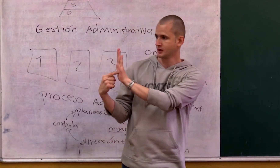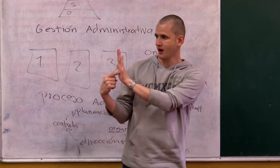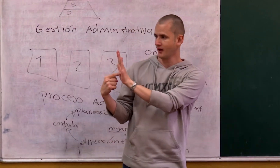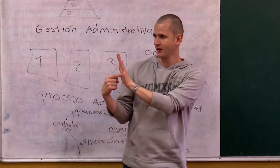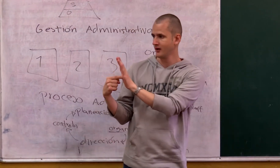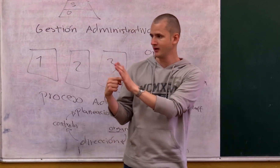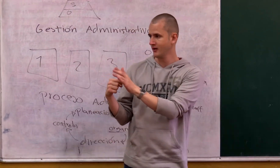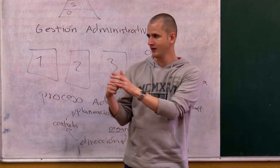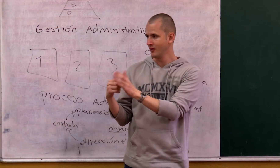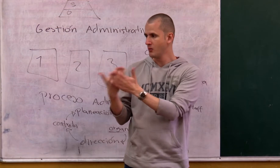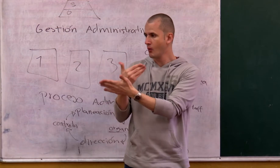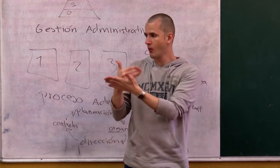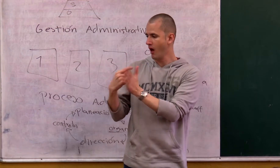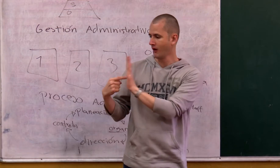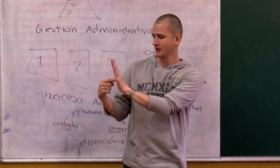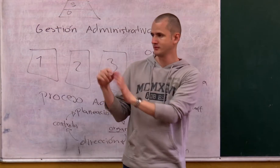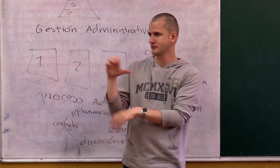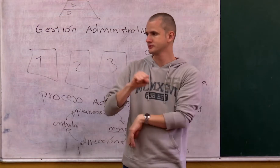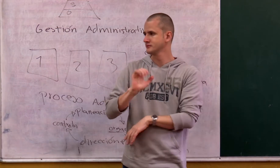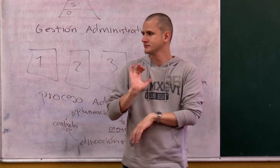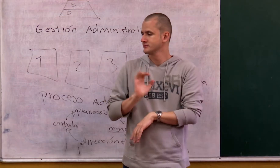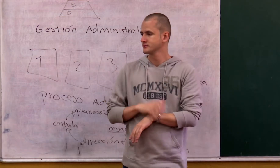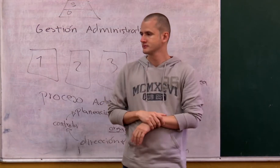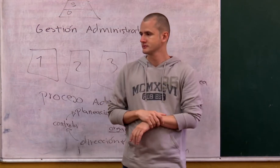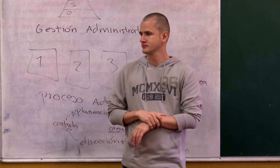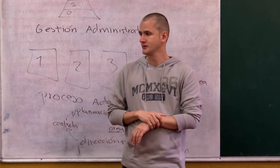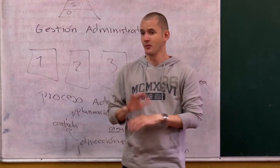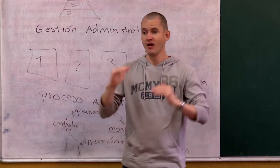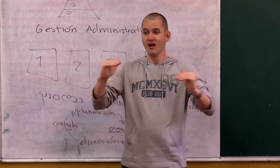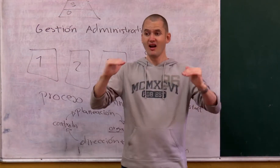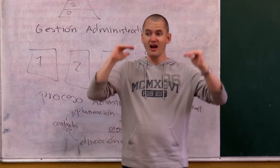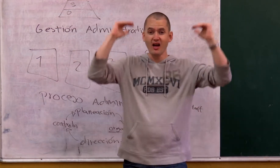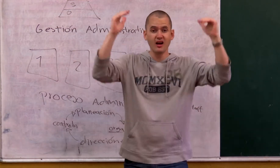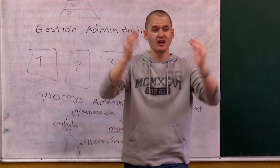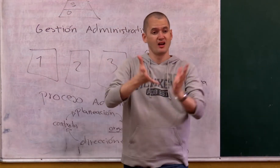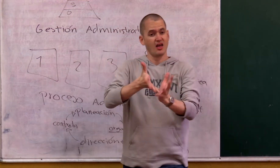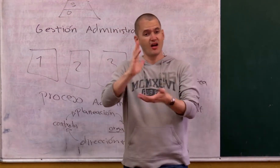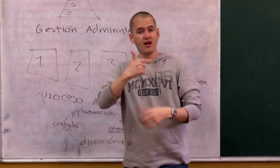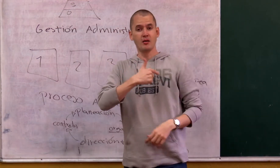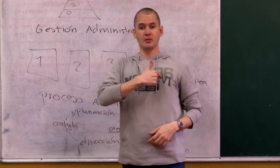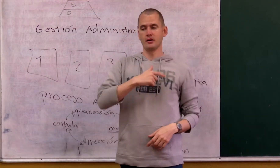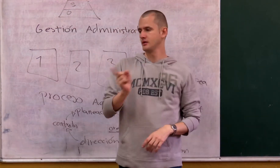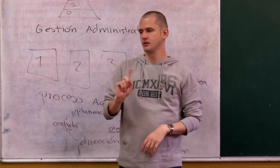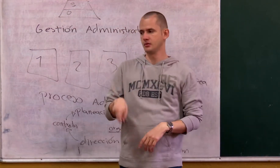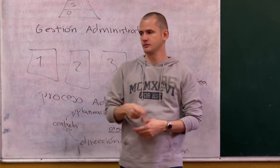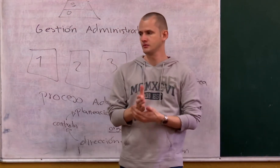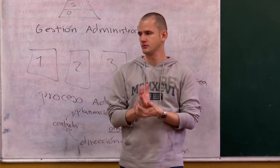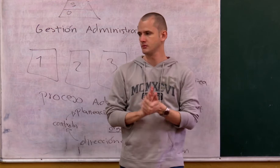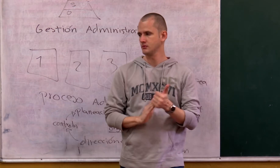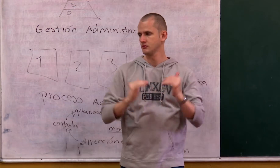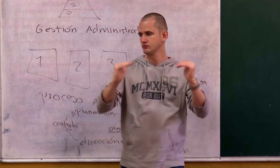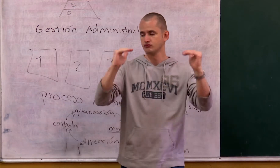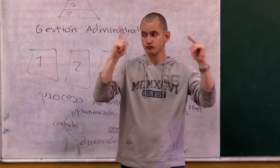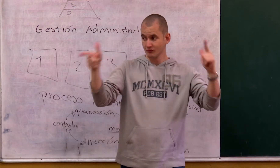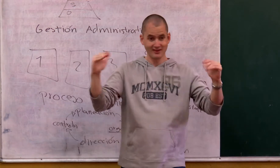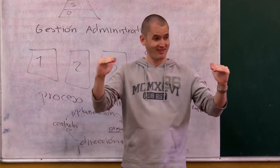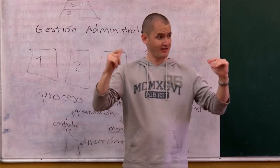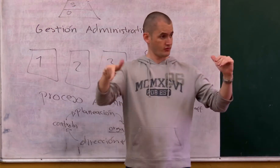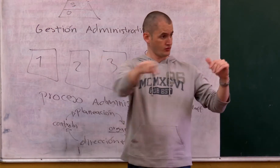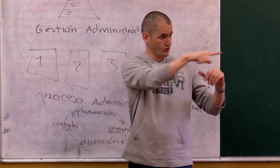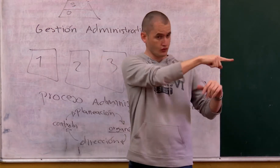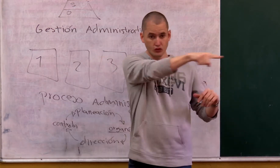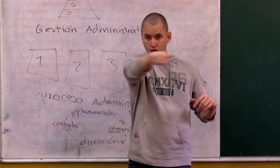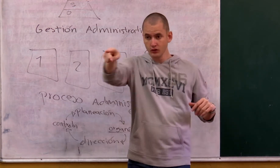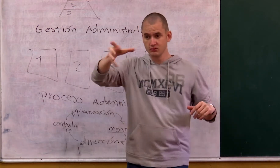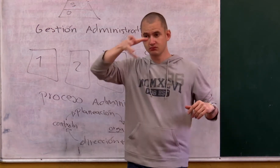Usted verá qué modelo, usted verá el modelo, usted verá si acepta las sugerencias. No es de ni ricos ni